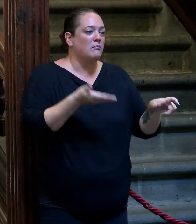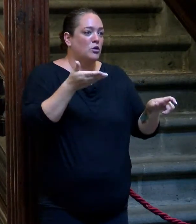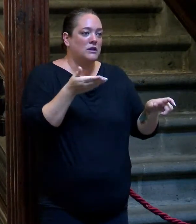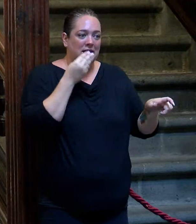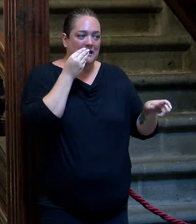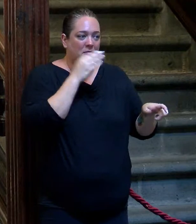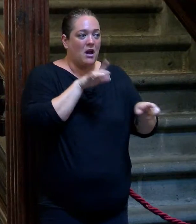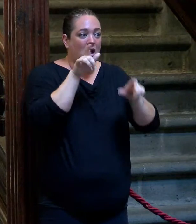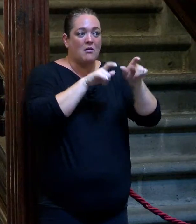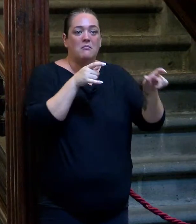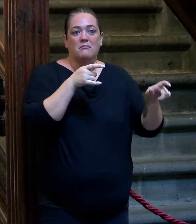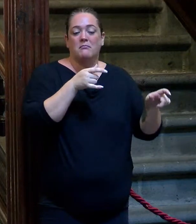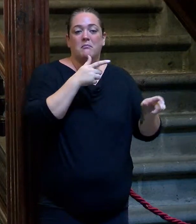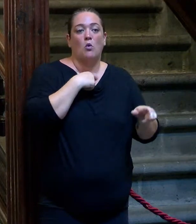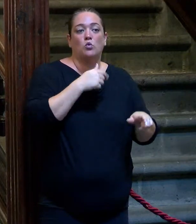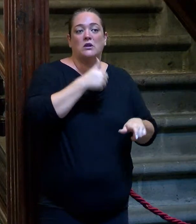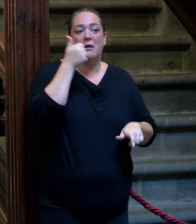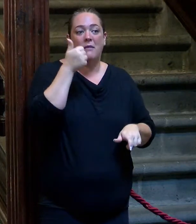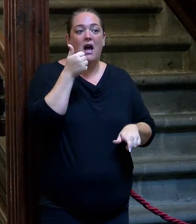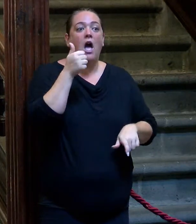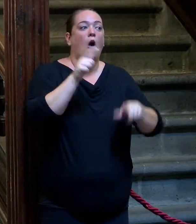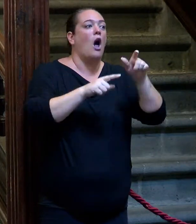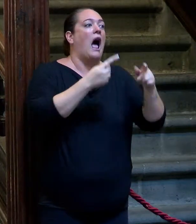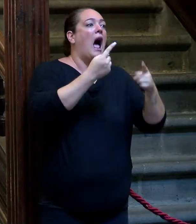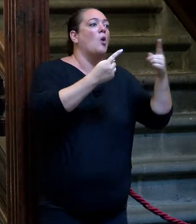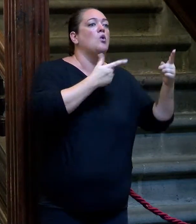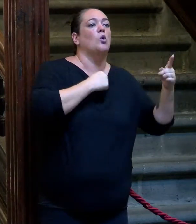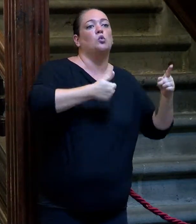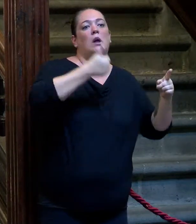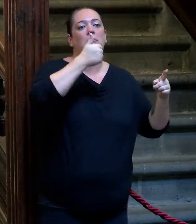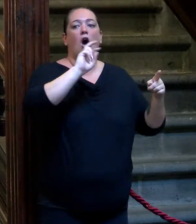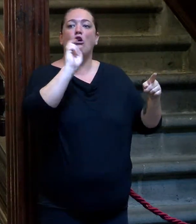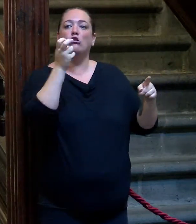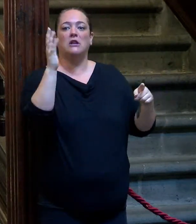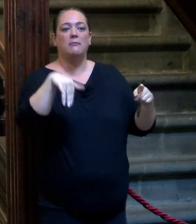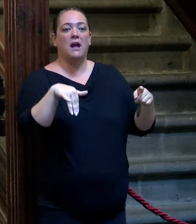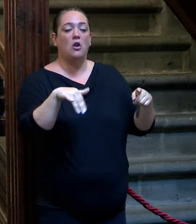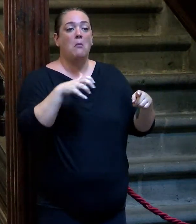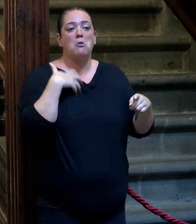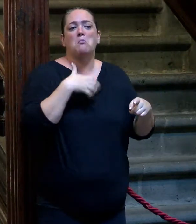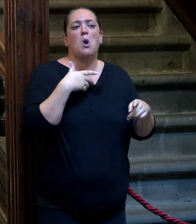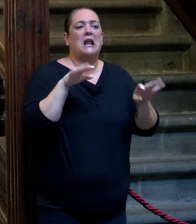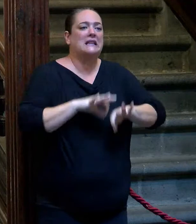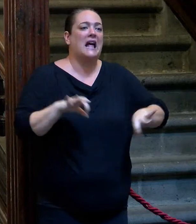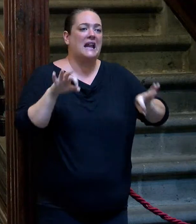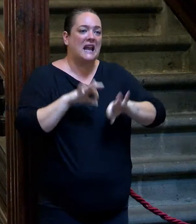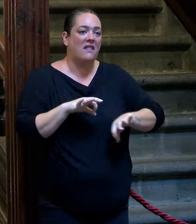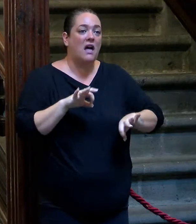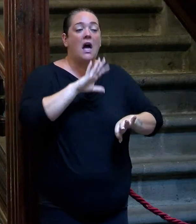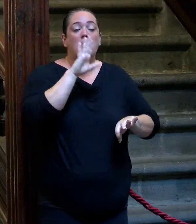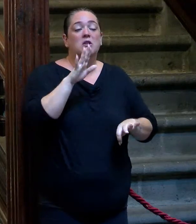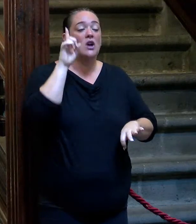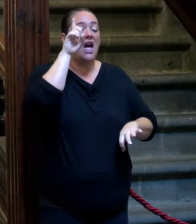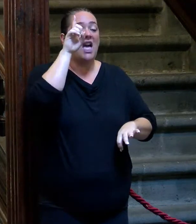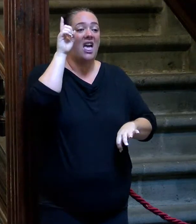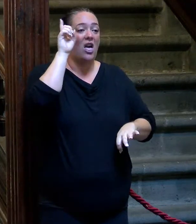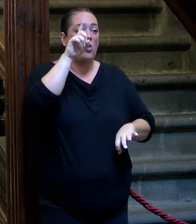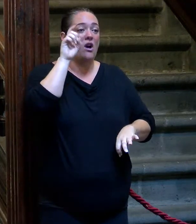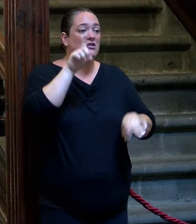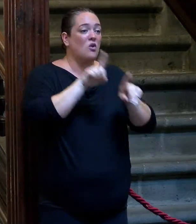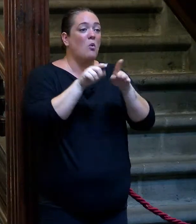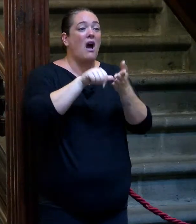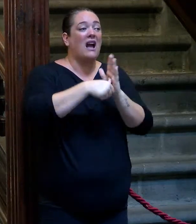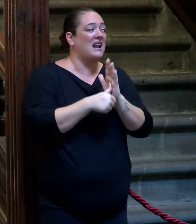nada que me guste más que la gente y después unas me gustan más que otras y otras no me gustan, pero a nadie me molesta. Yo me parece que la educación tendría que ser como el carnet de